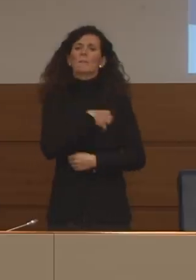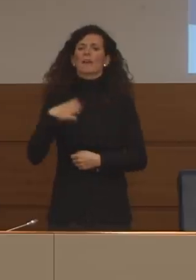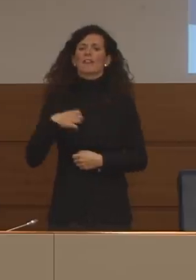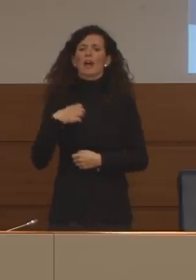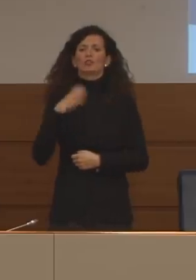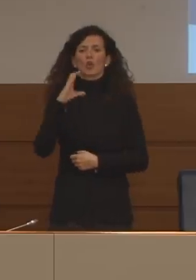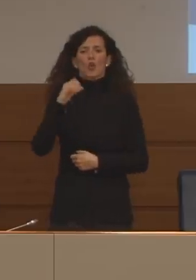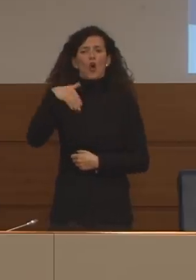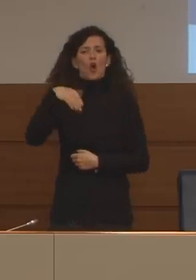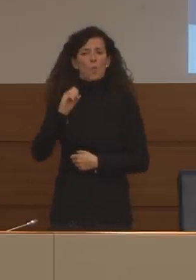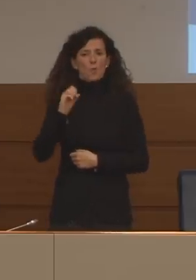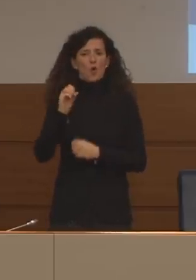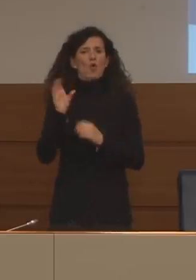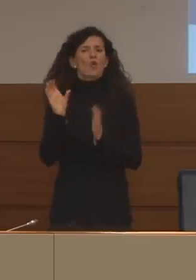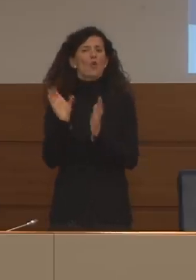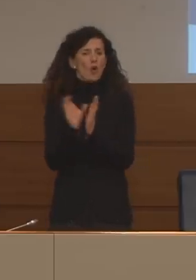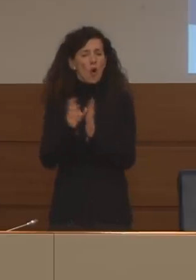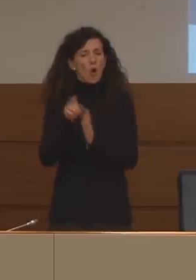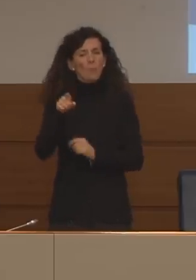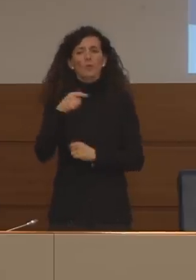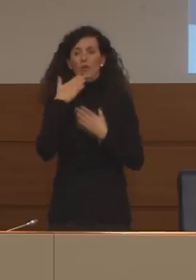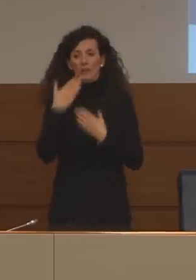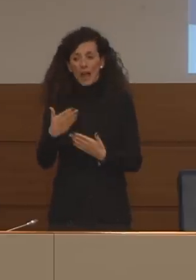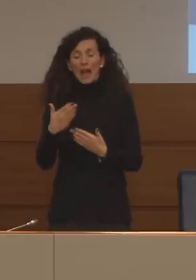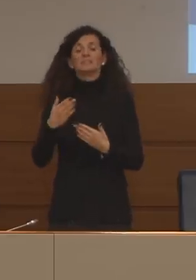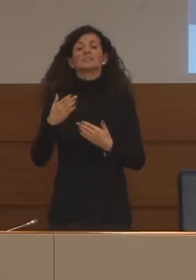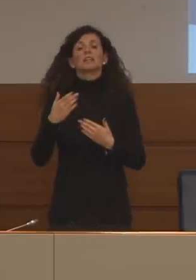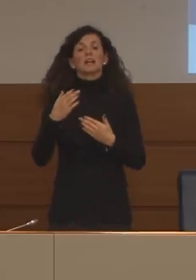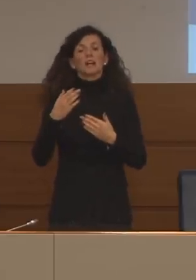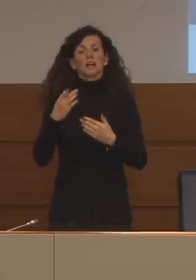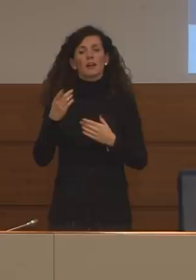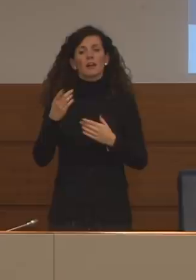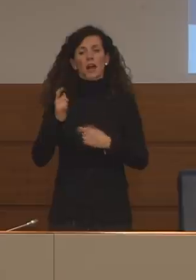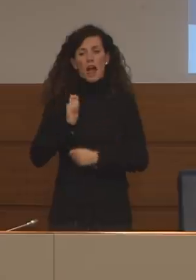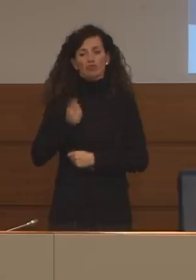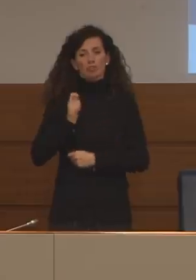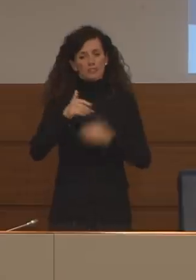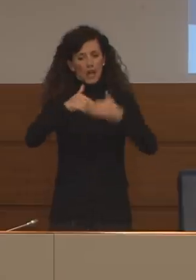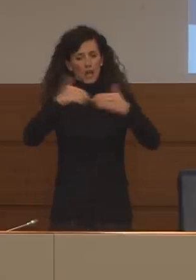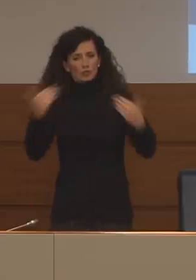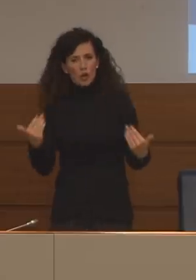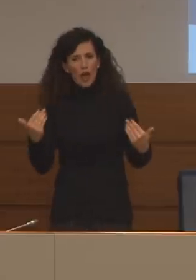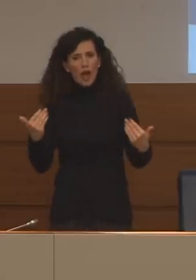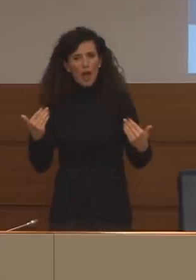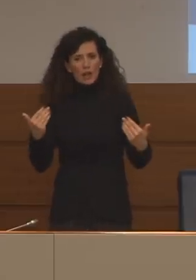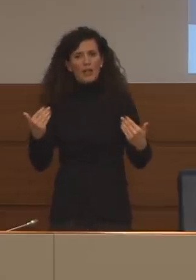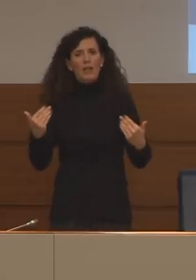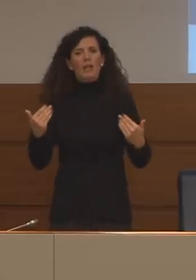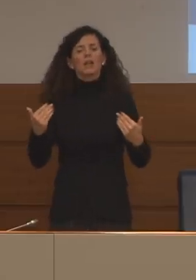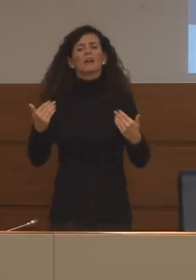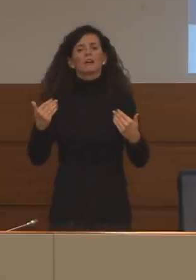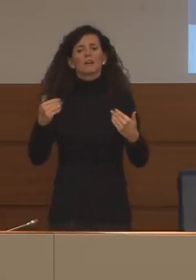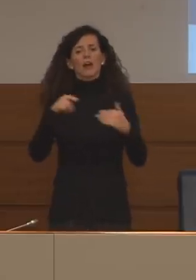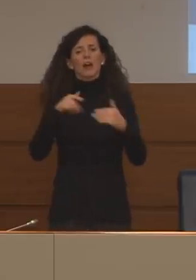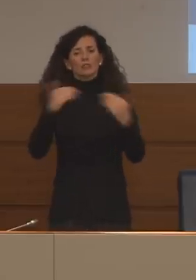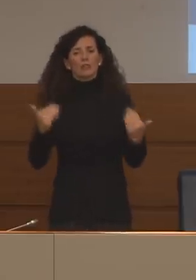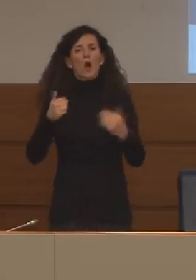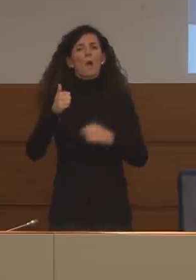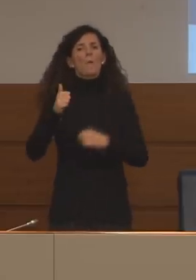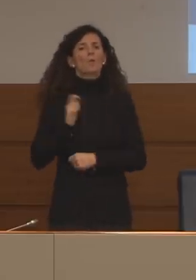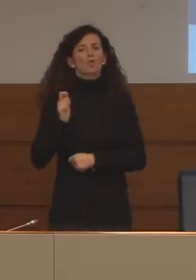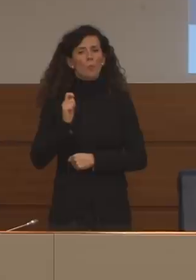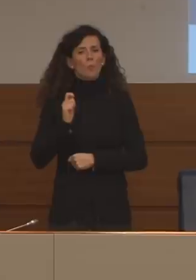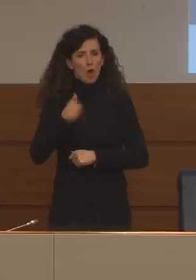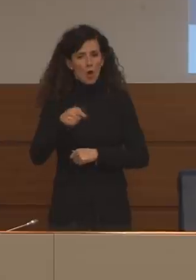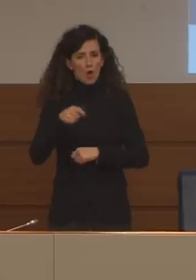che ha disposto dalle quisizione ringraziare anche l'agenzia delle dogane demonio monopoli la guardia di